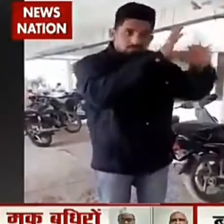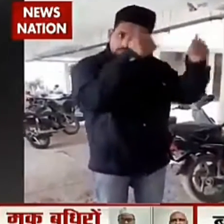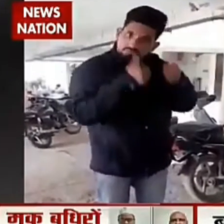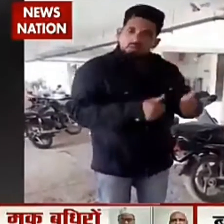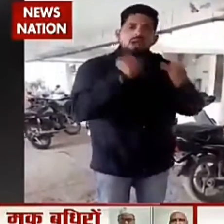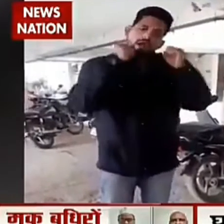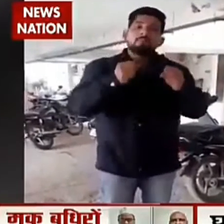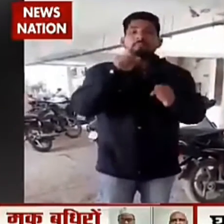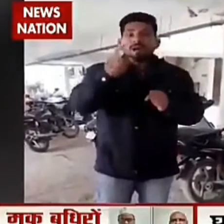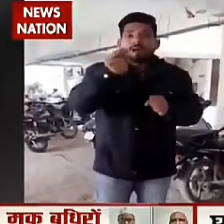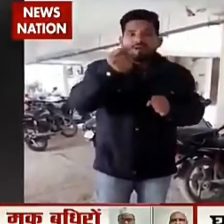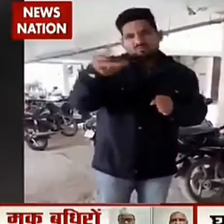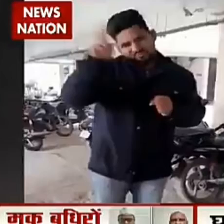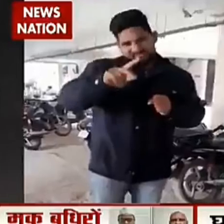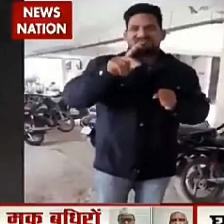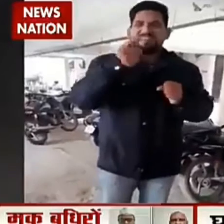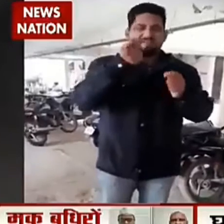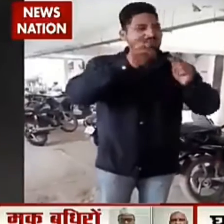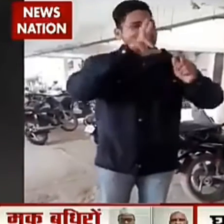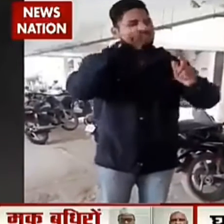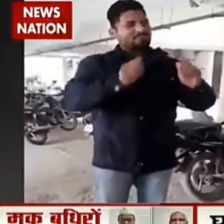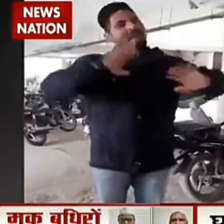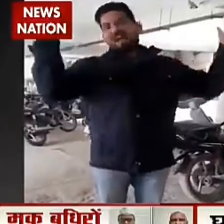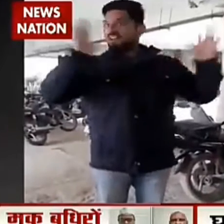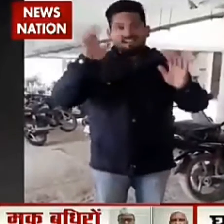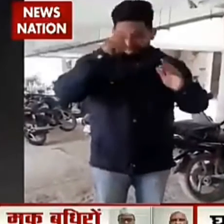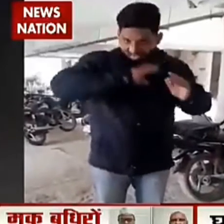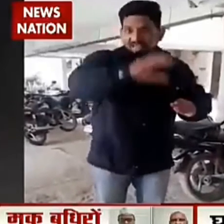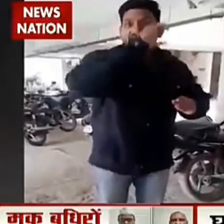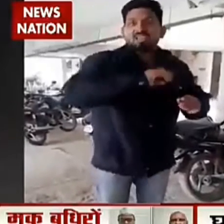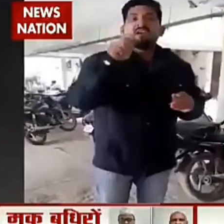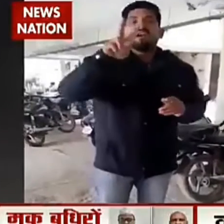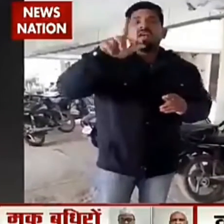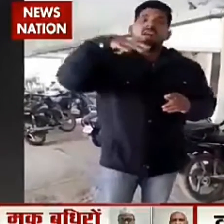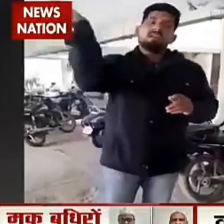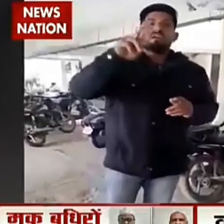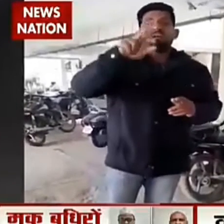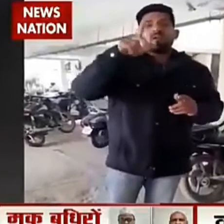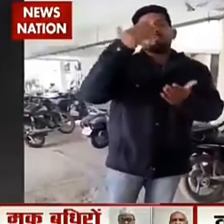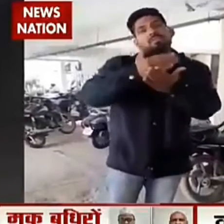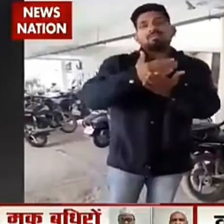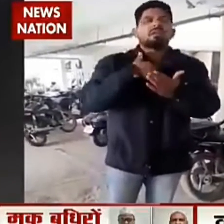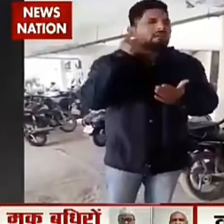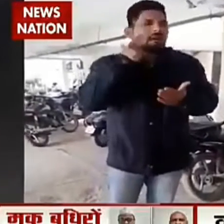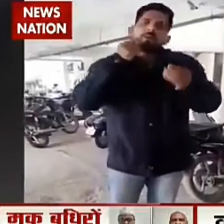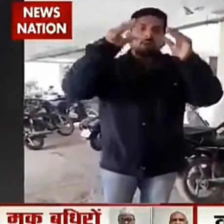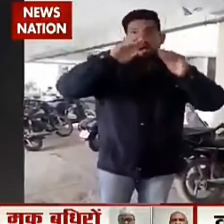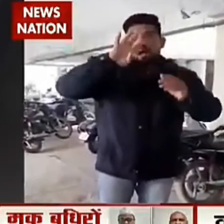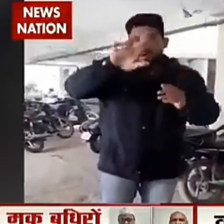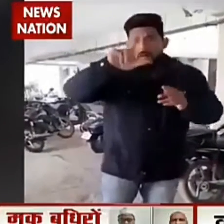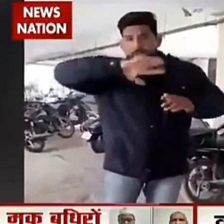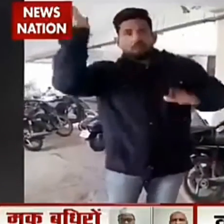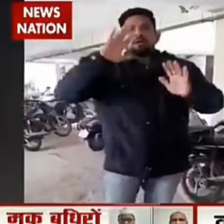लोग जल्दी से हमारे साथ जुड़ जाइए। दरअसल में ये इसके शब्द क्या है ये हम थोड़ा आपको समझाने की कोशिश करते हैं। हमारे साथ